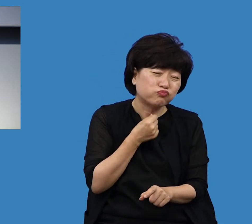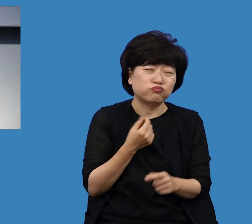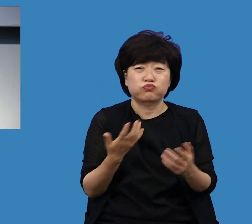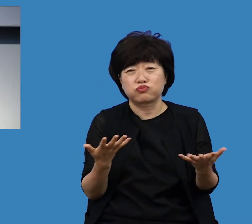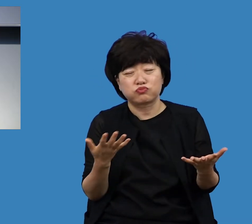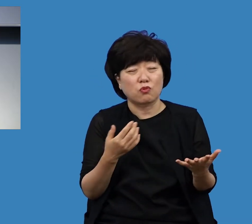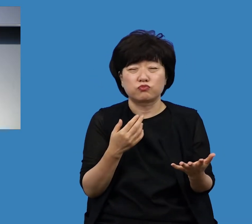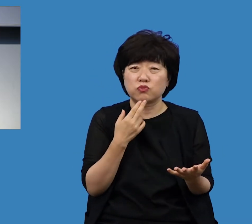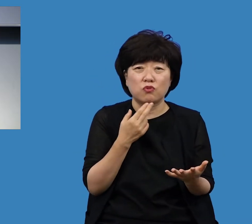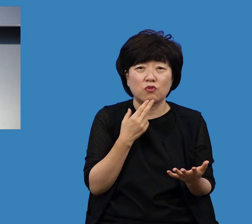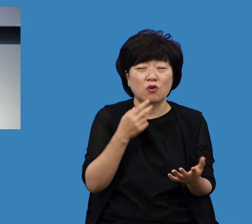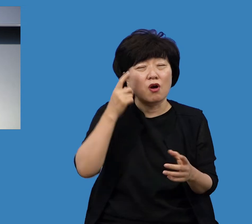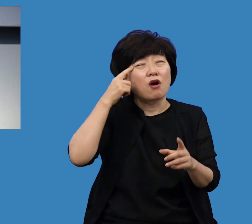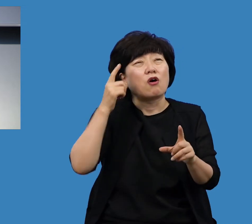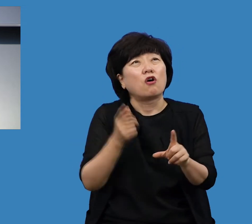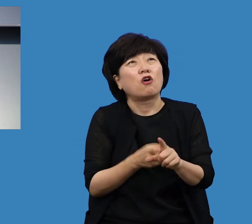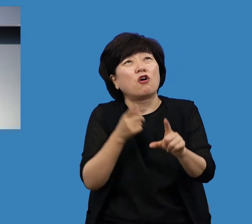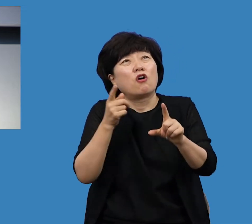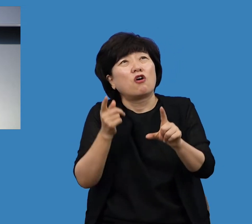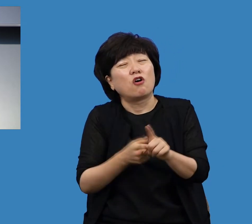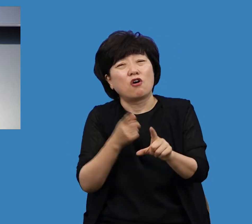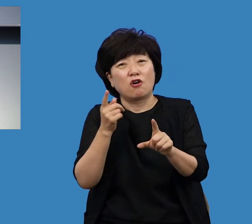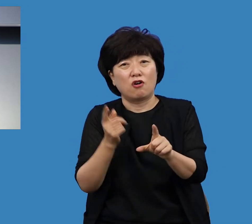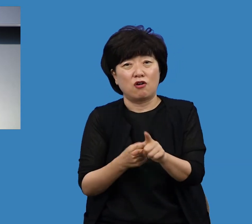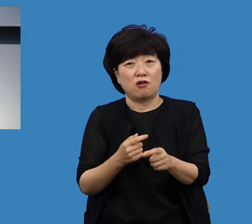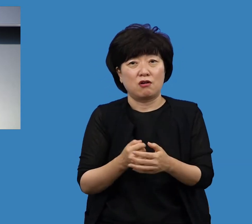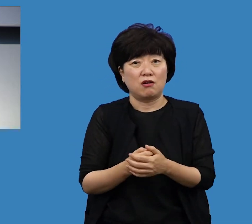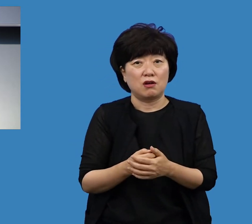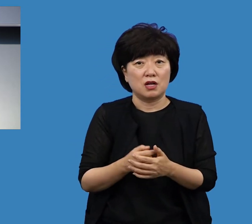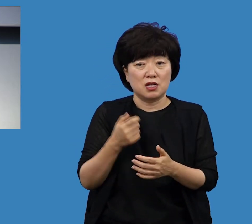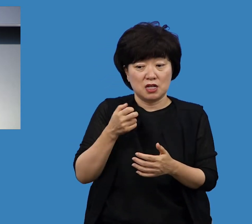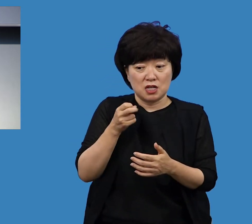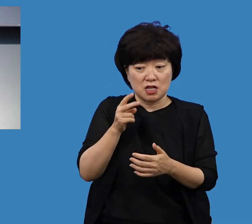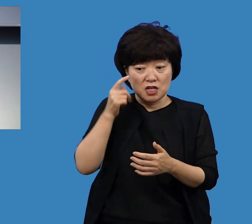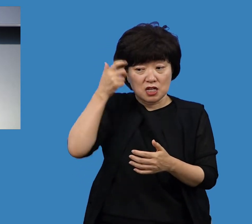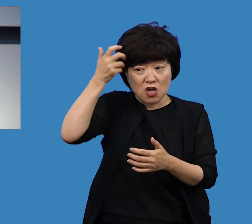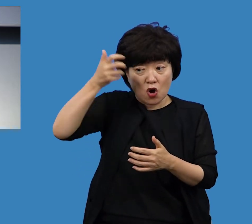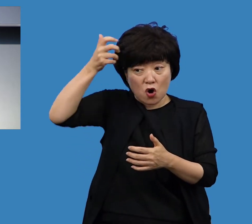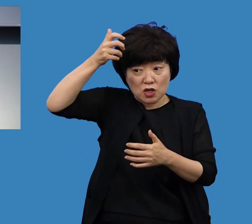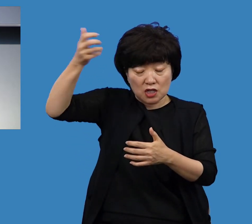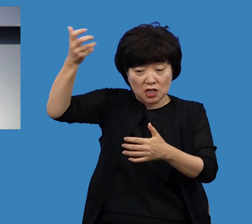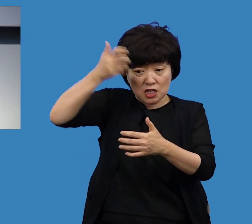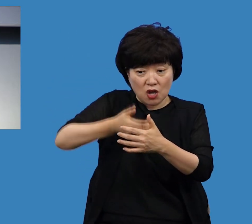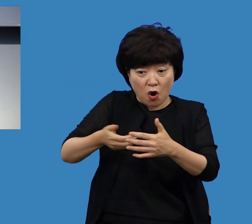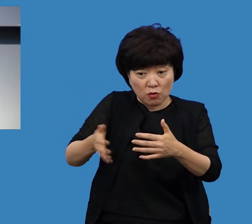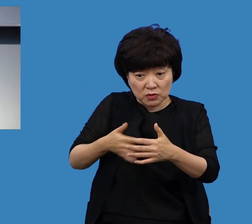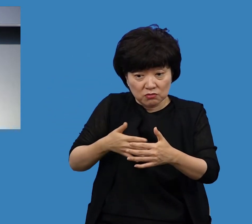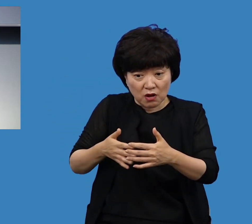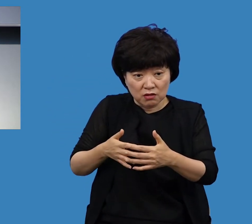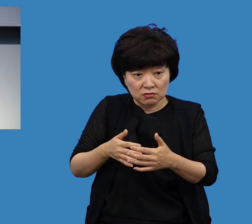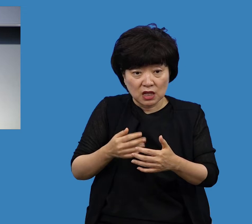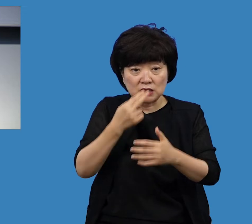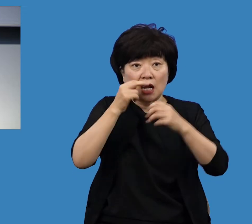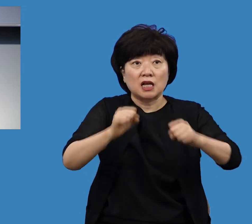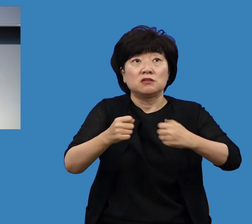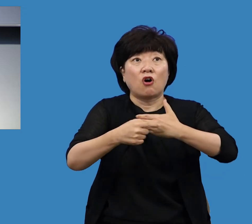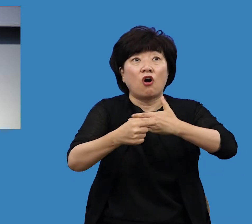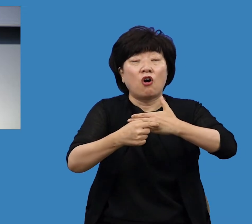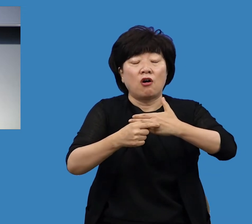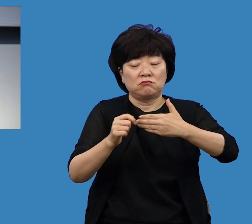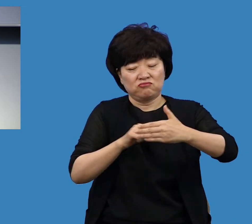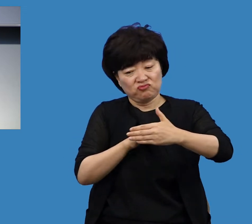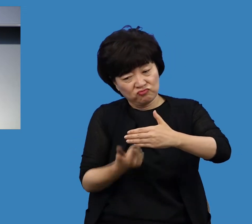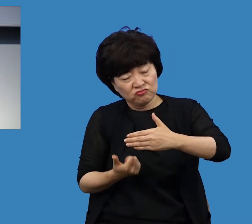때리고 있지. 그러니까 이 영이 아무것도 없으면 그 사람은 그냥 살아있을 때 죽어있는 시체 같은 사람이라는 거예요.